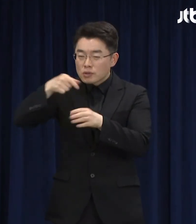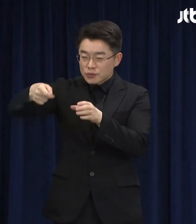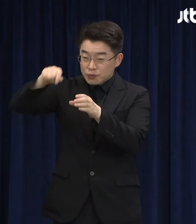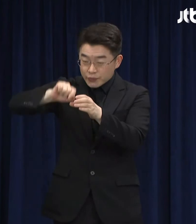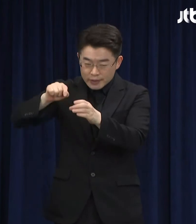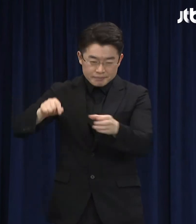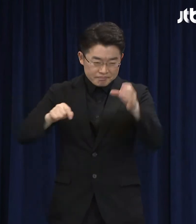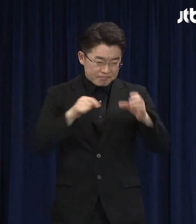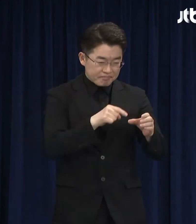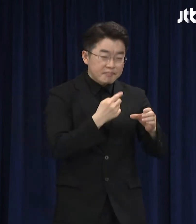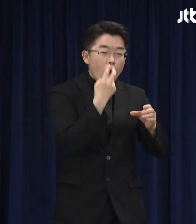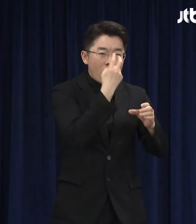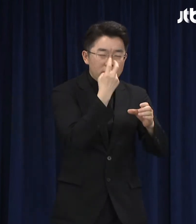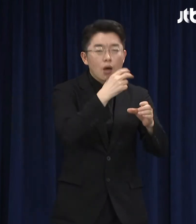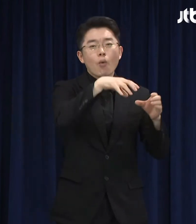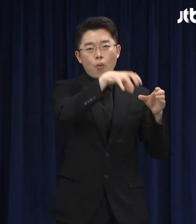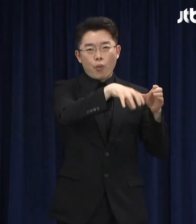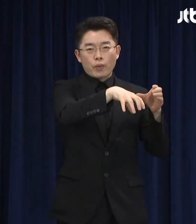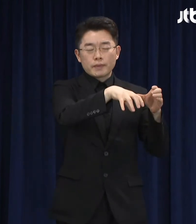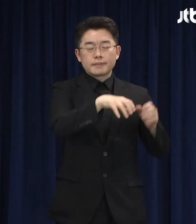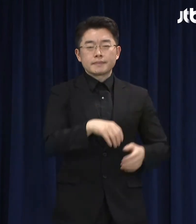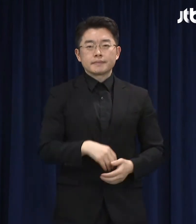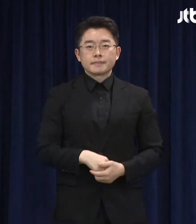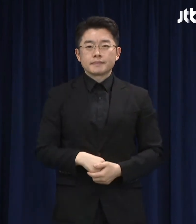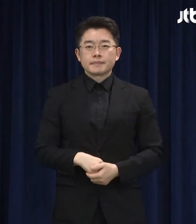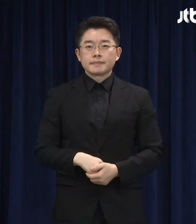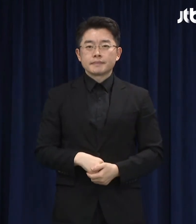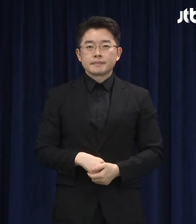분석하는 시설입니다.